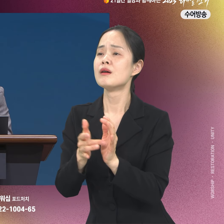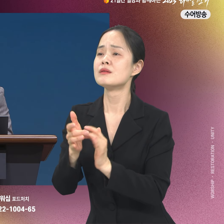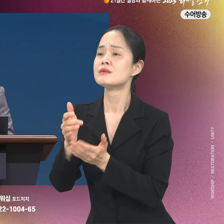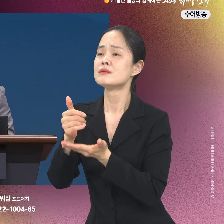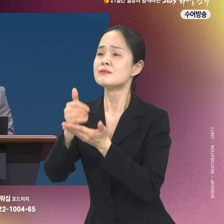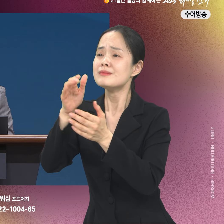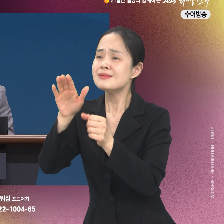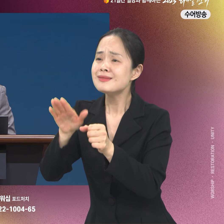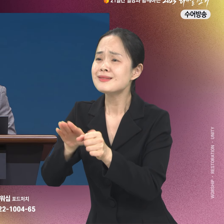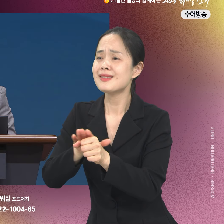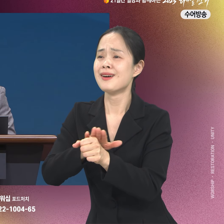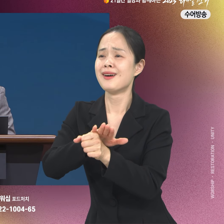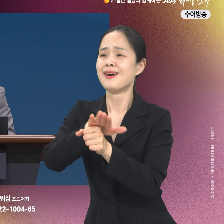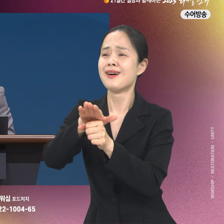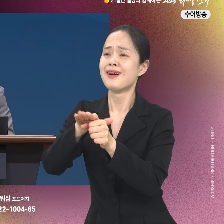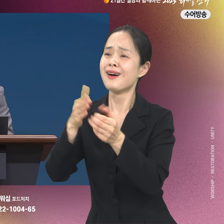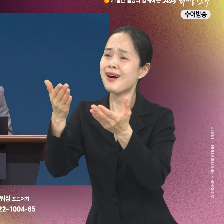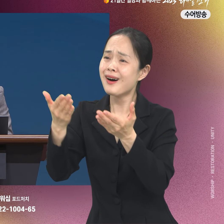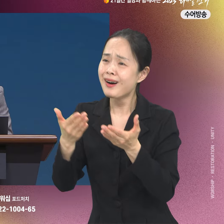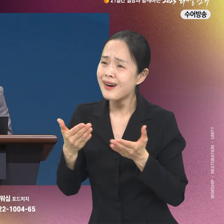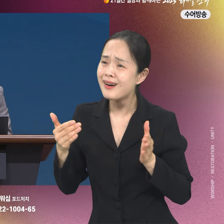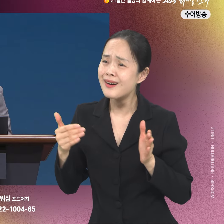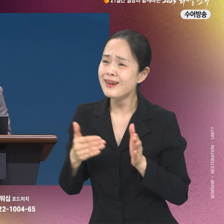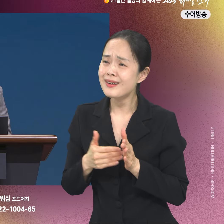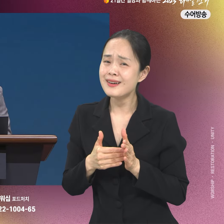그 느낌이 전달될 수만 있다면